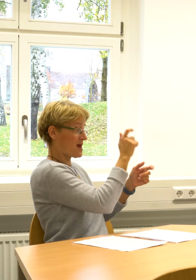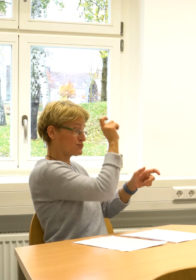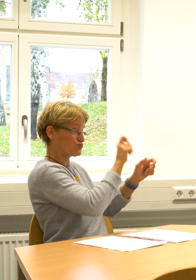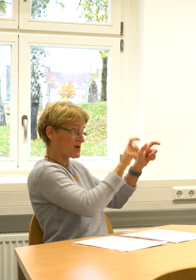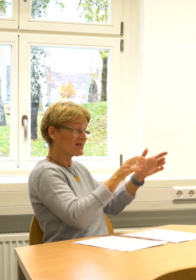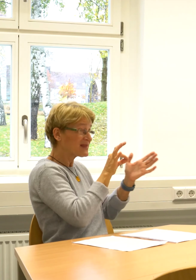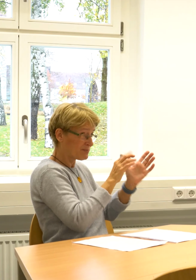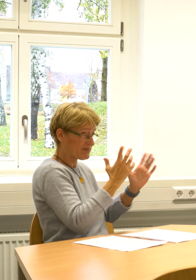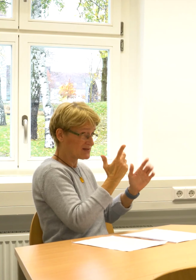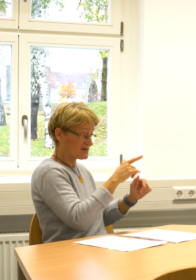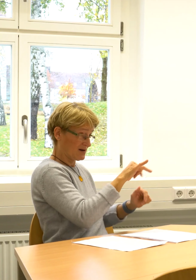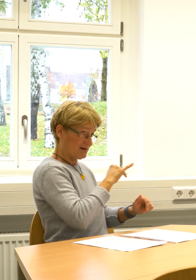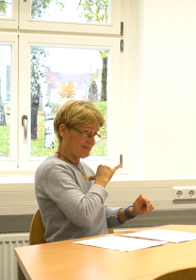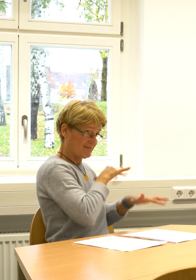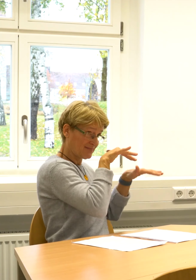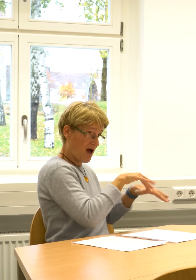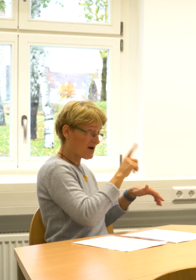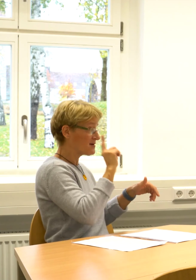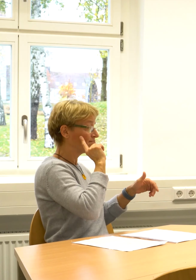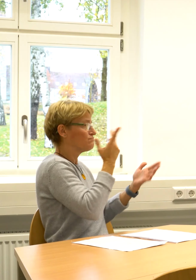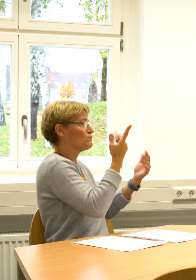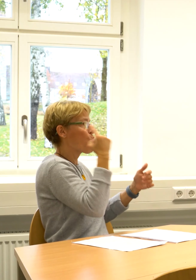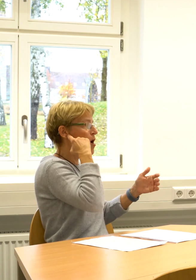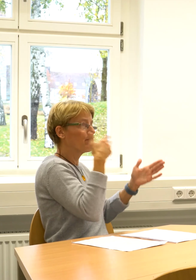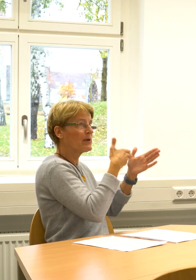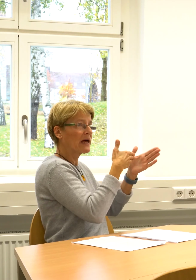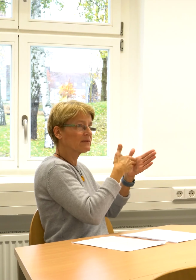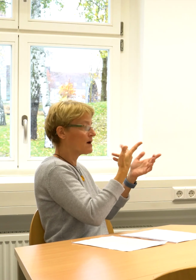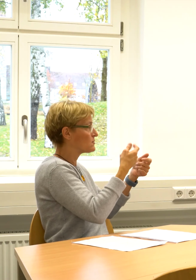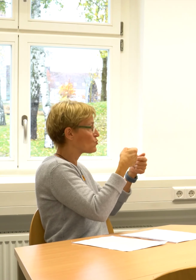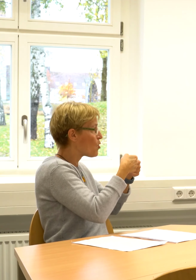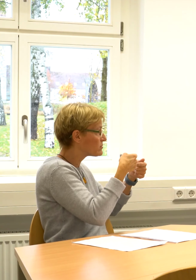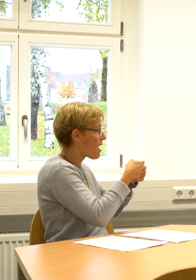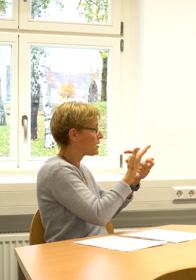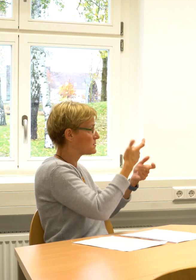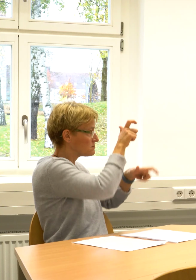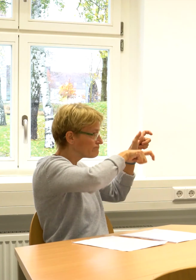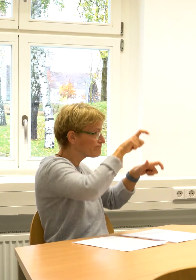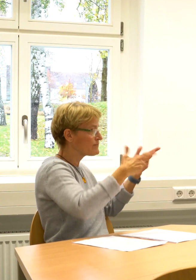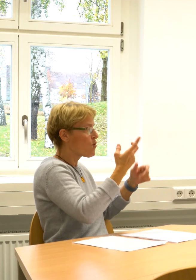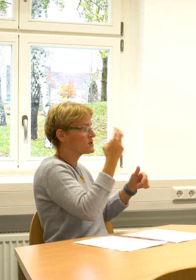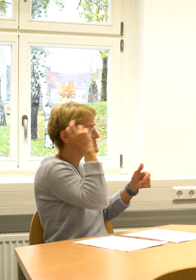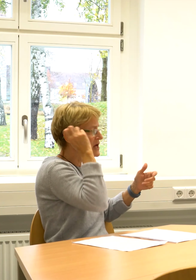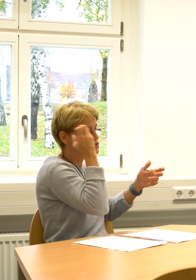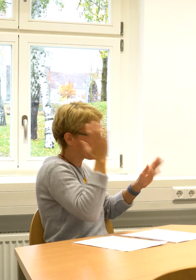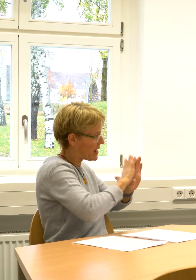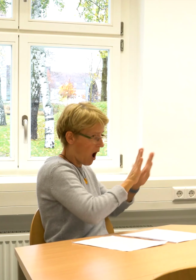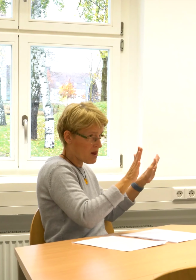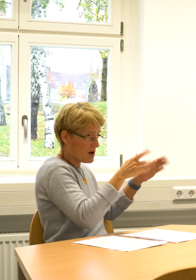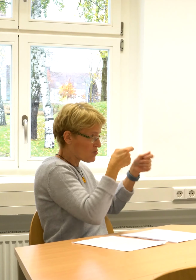Und als Viertes auch ein Interesse da ist für Hörbehinderte, um da Kontakte zu knüpfen. Ist jetzt